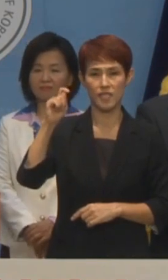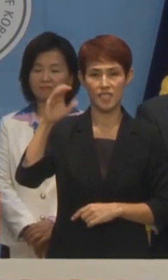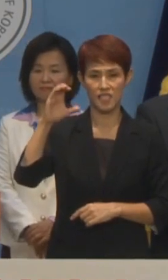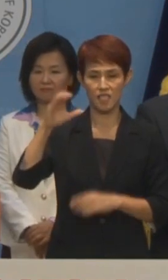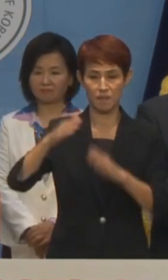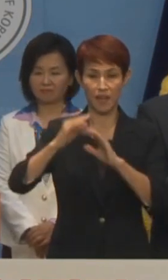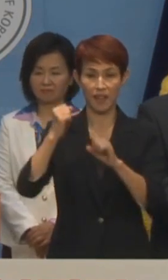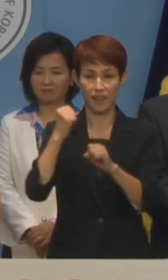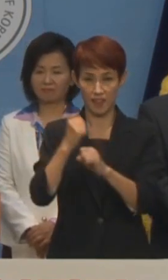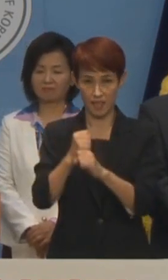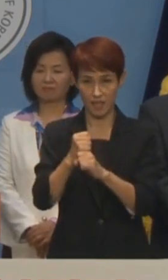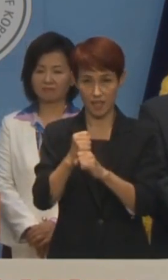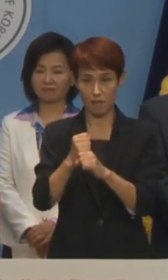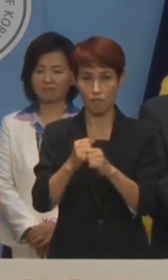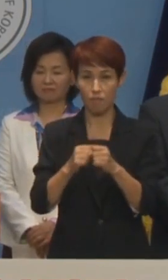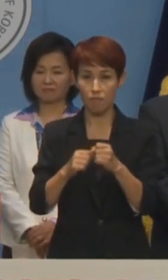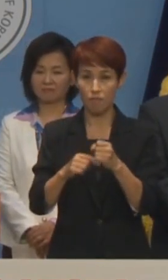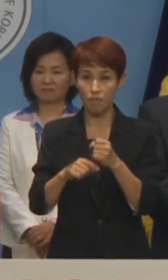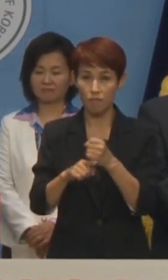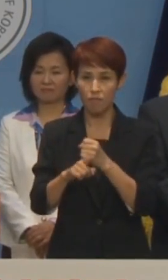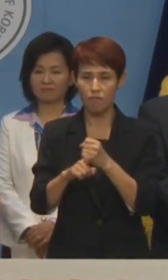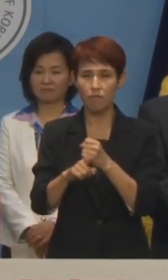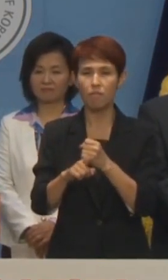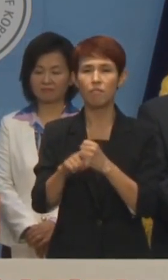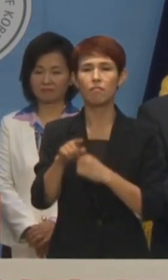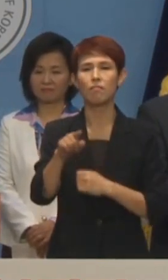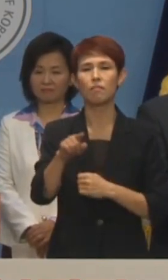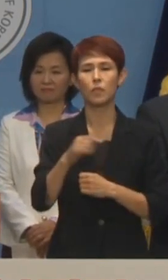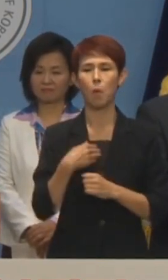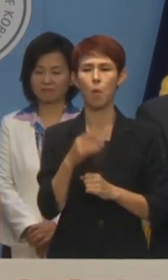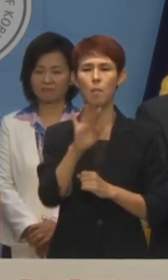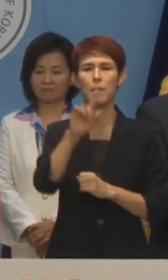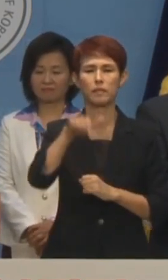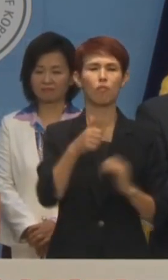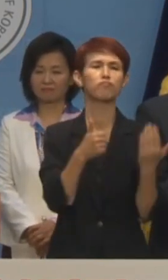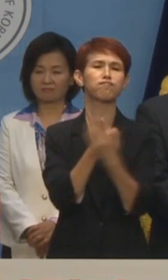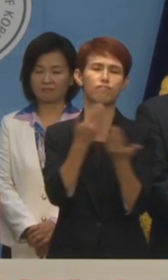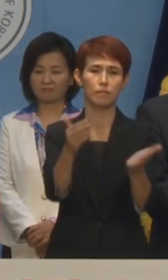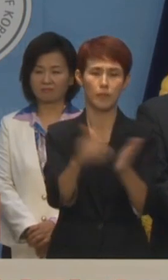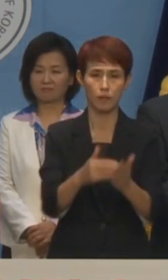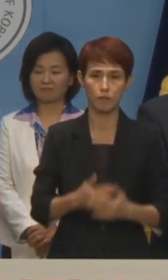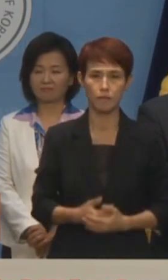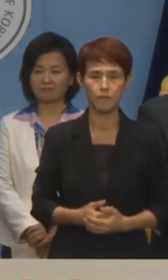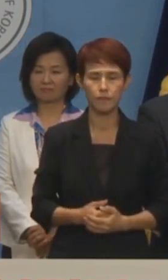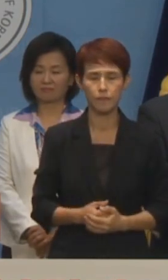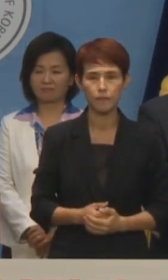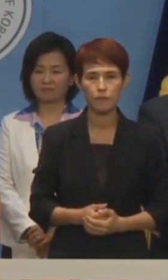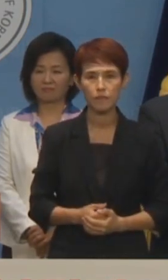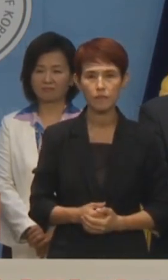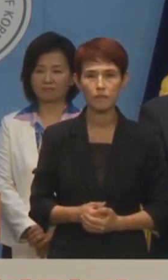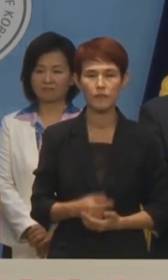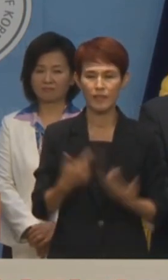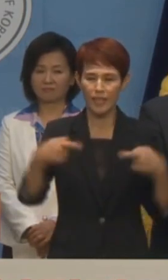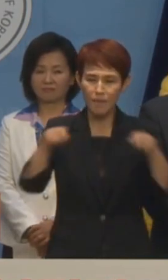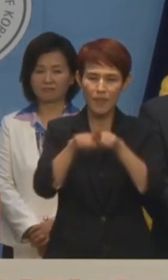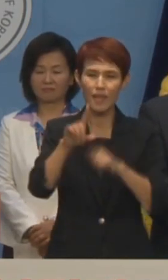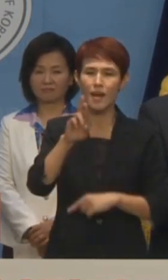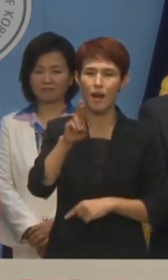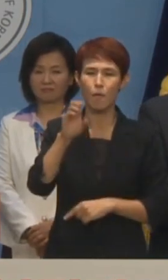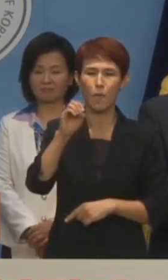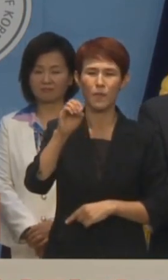옹호하고 감싸는 천박함을 보였습니다. 오늘 이후 윤석열 정권은